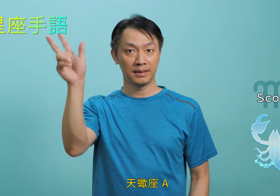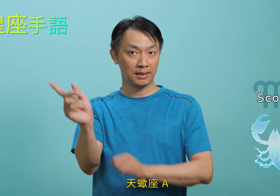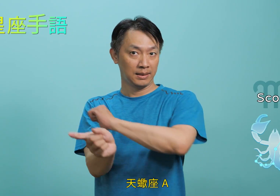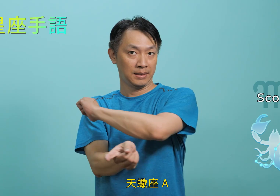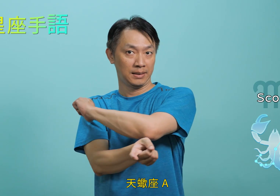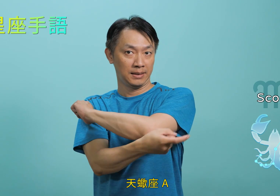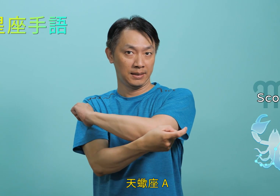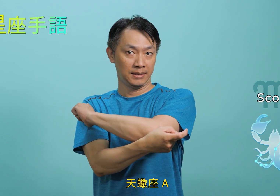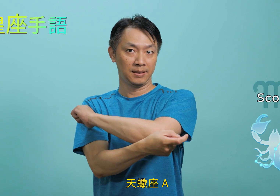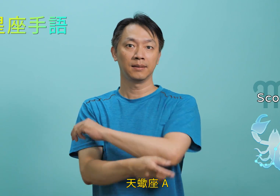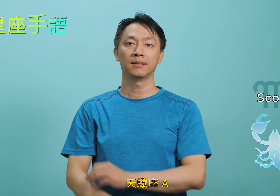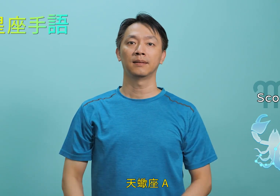天蝎座 A，